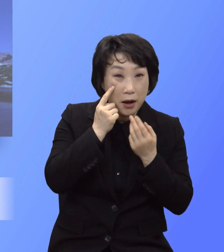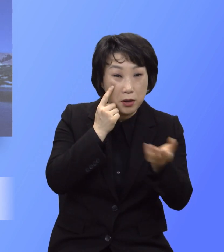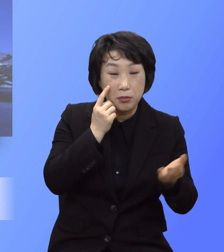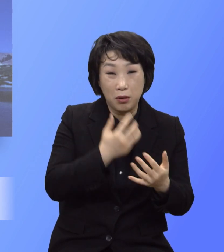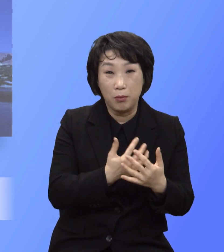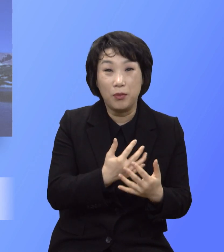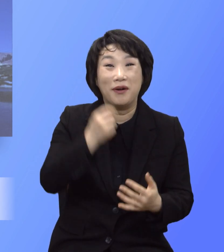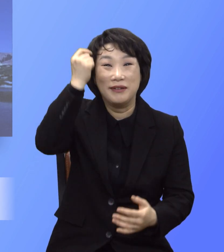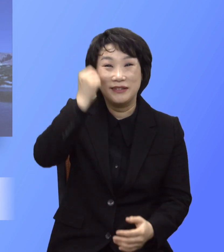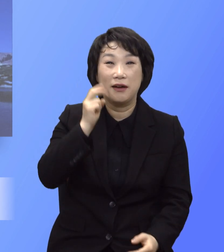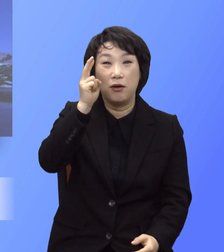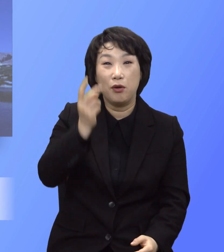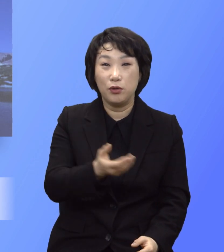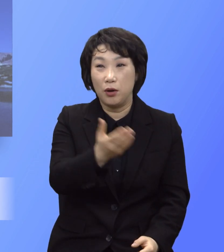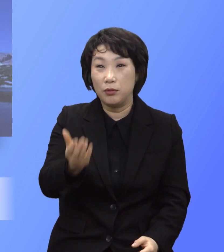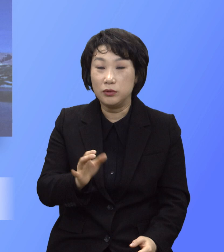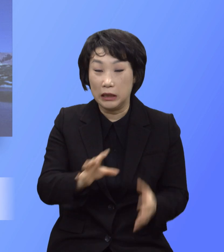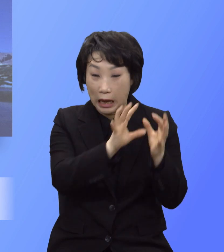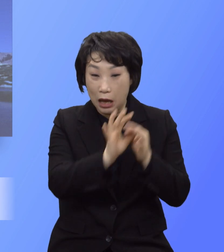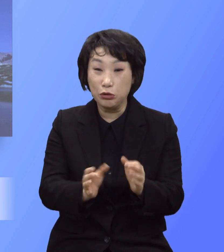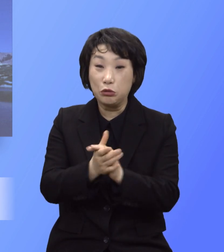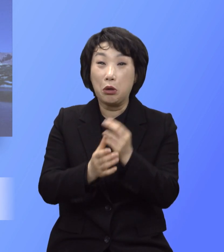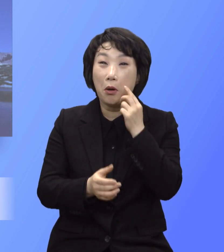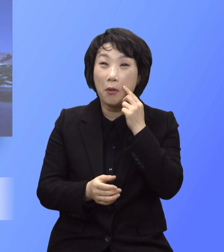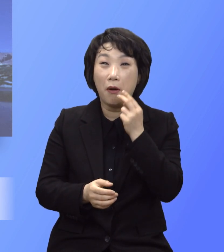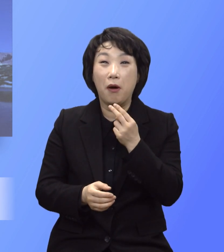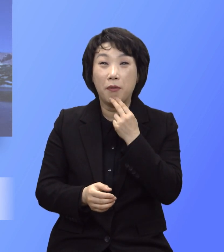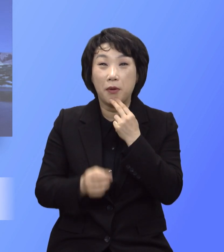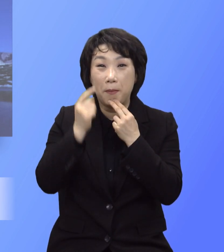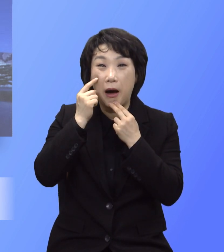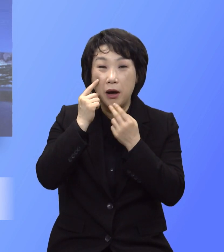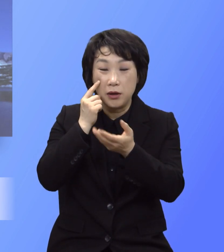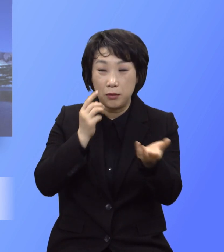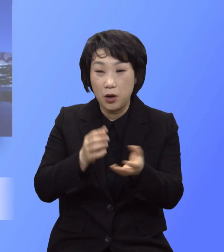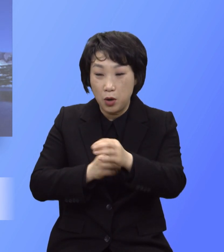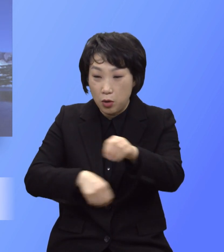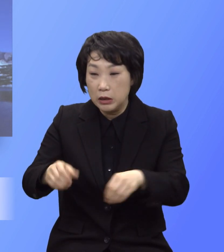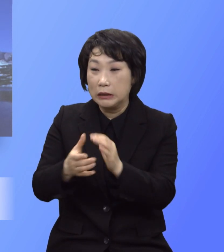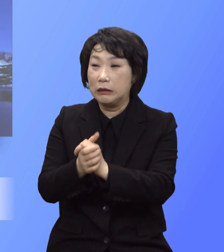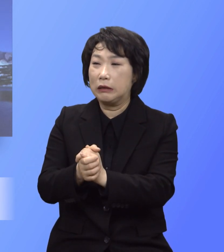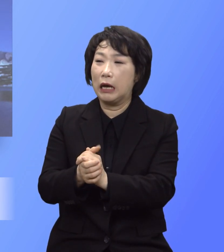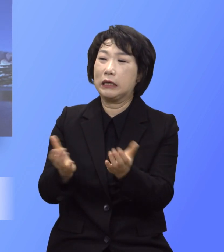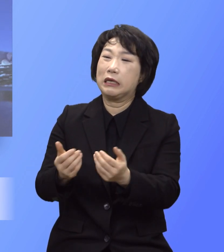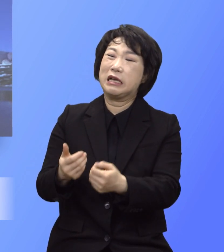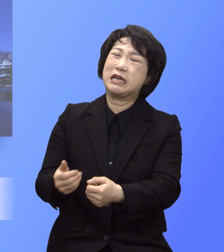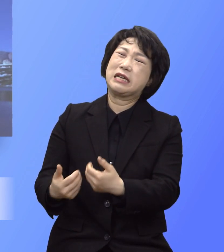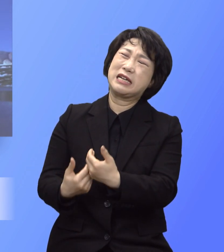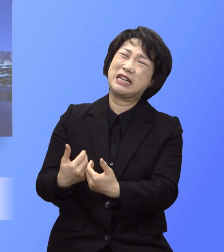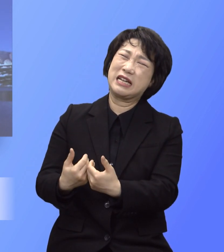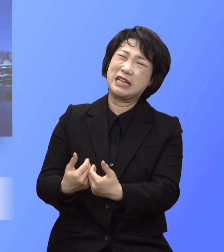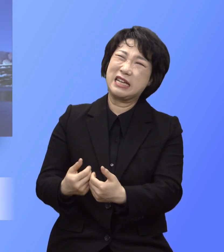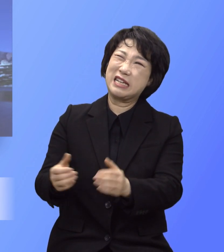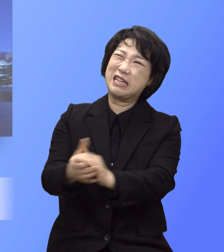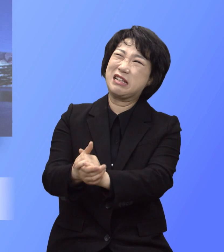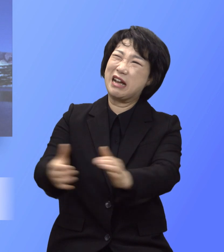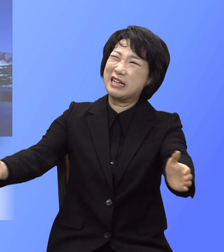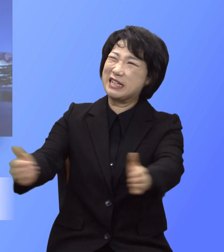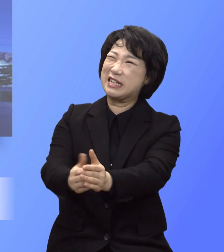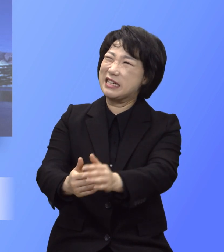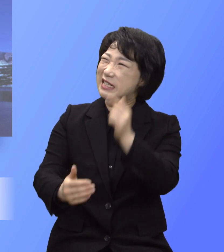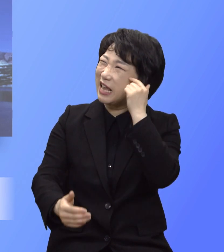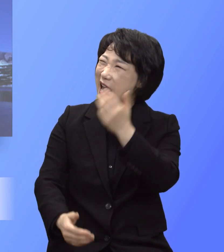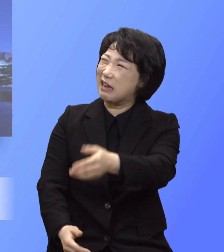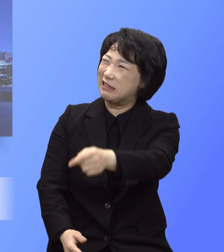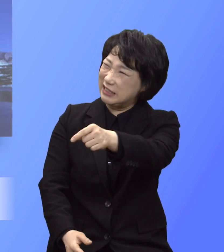것입니다. 그러다 계속 기도 안 하면 기도하는 것이 불편해. 아, 뭐 기도만 하면 다인가.